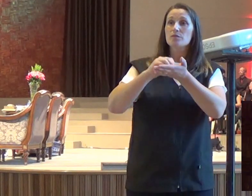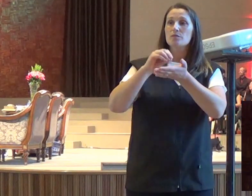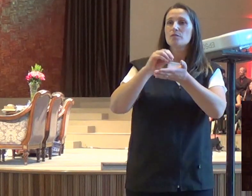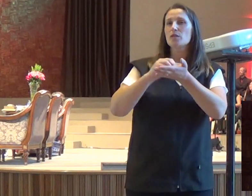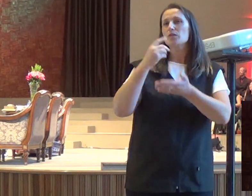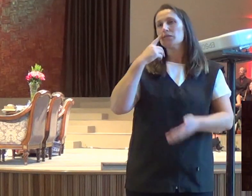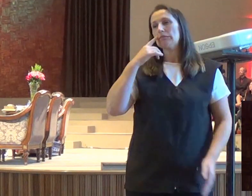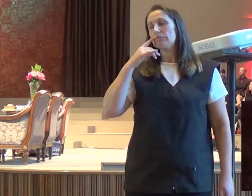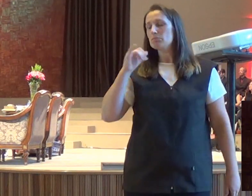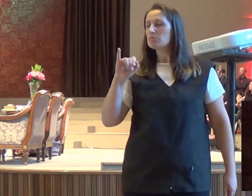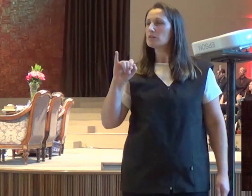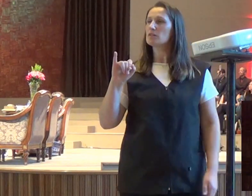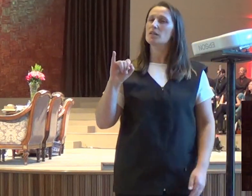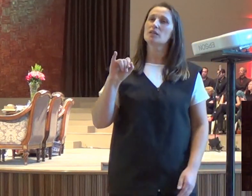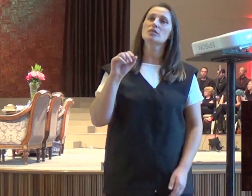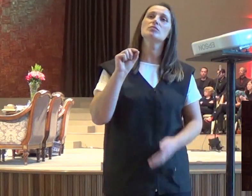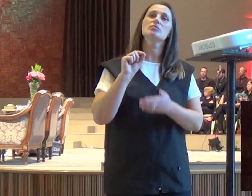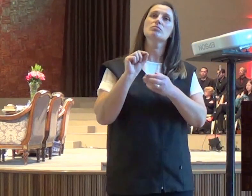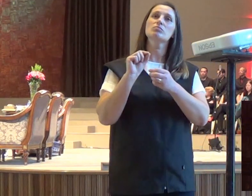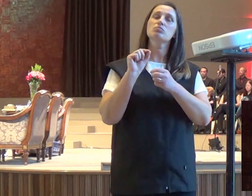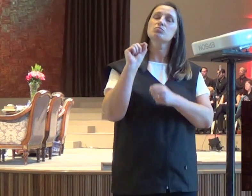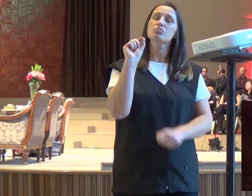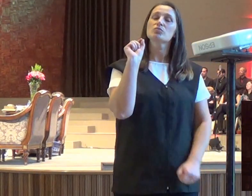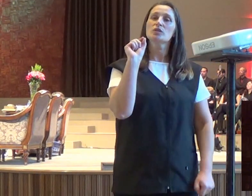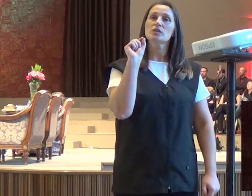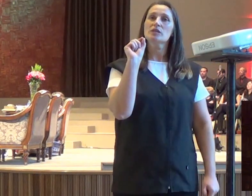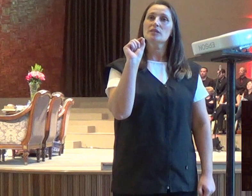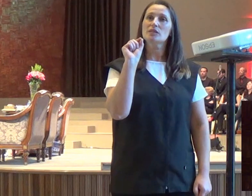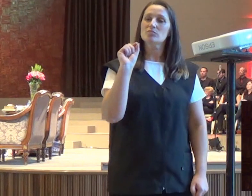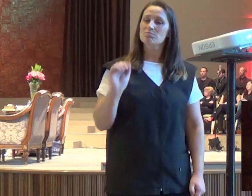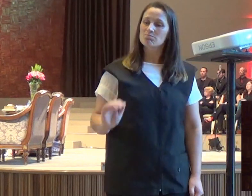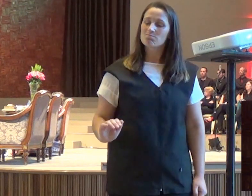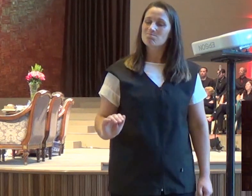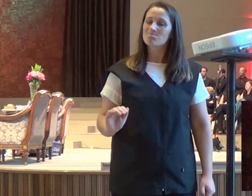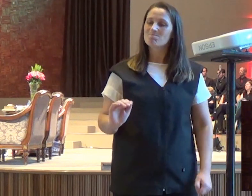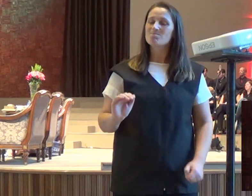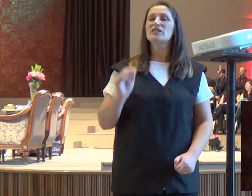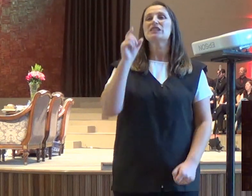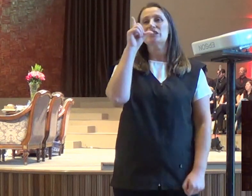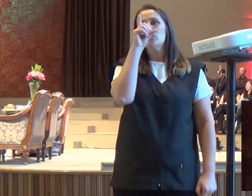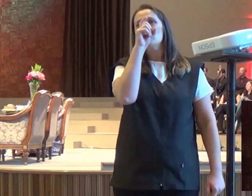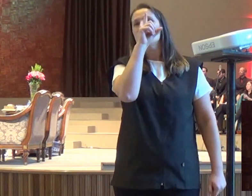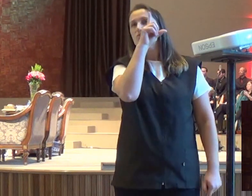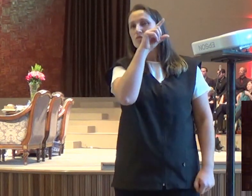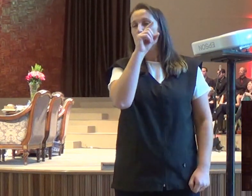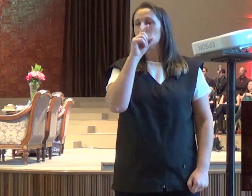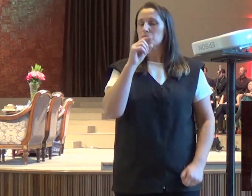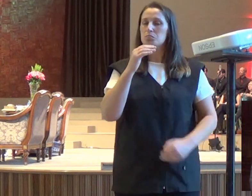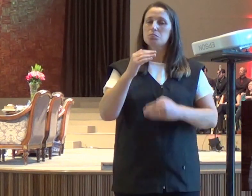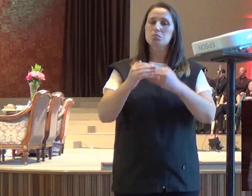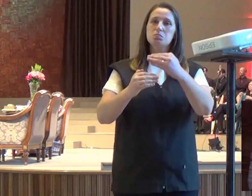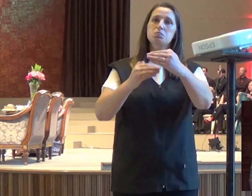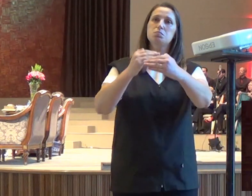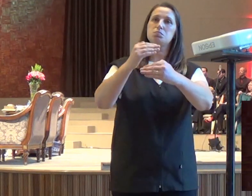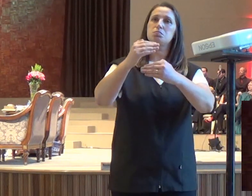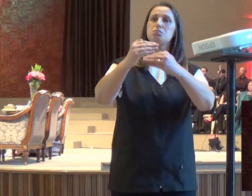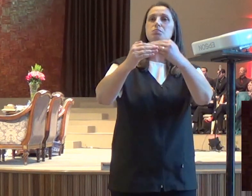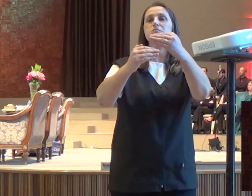pai, é a tendência demográfica mais prejudicial desta geração.